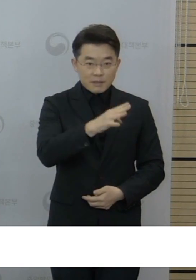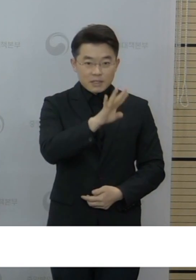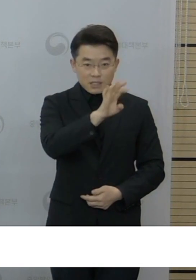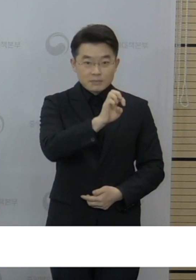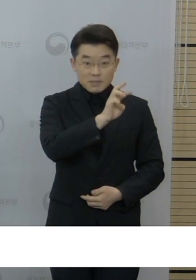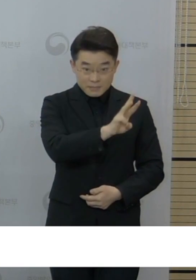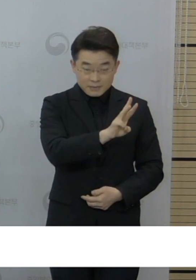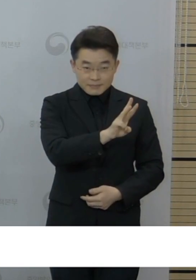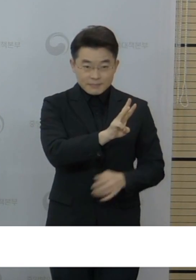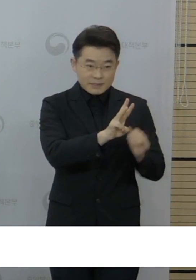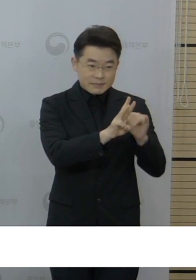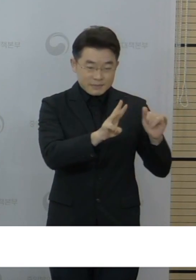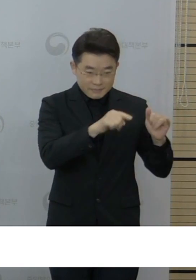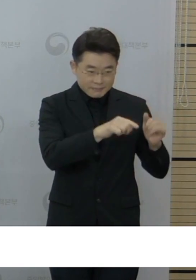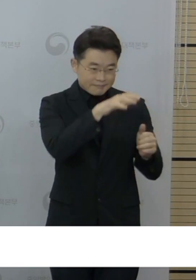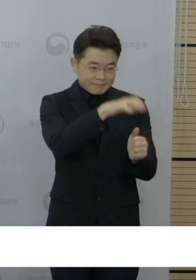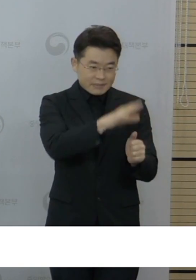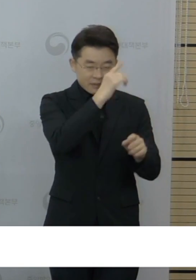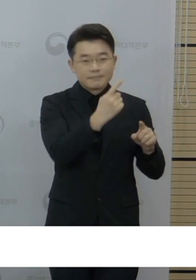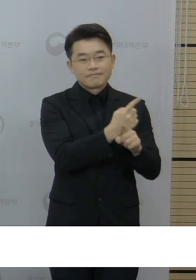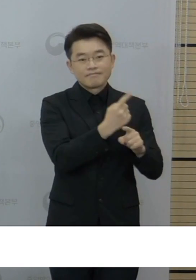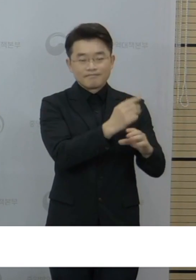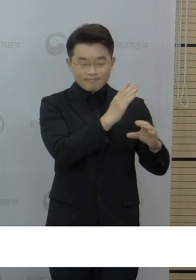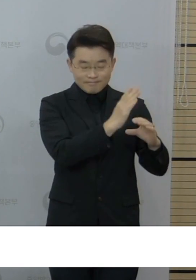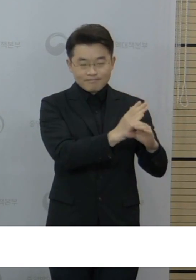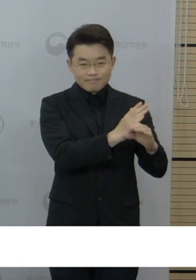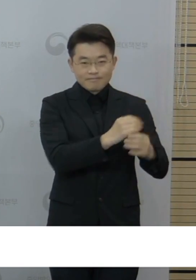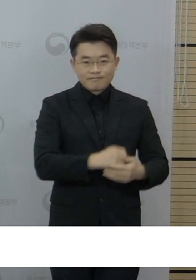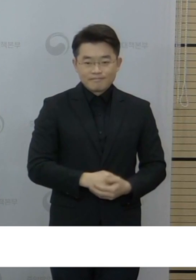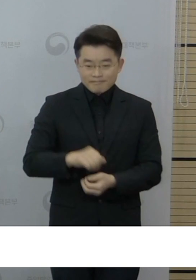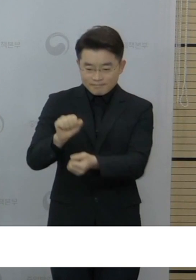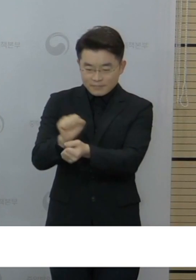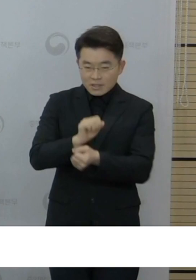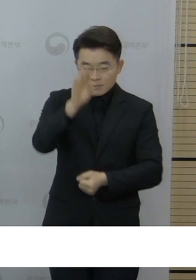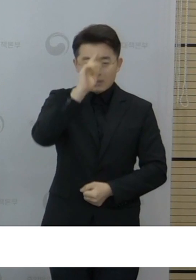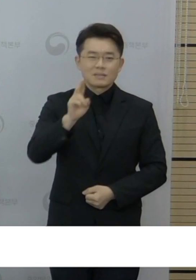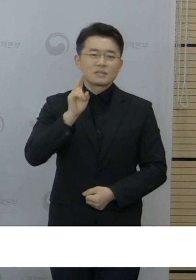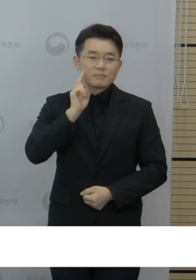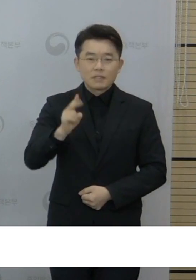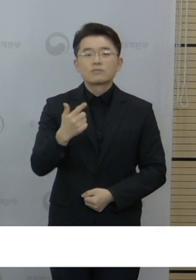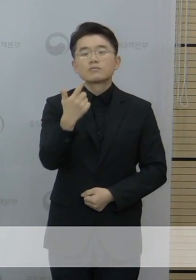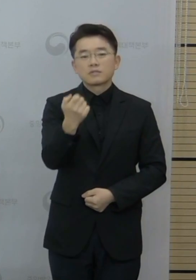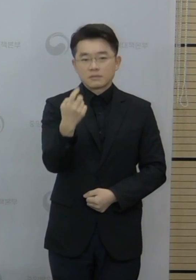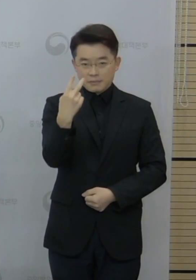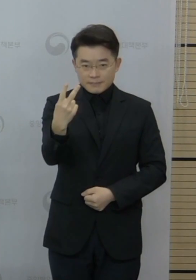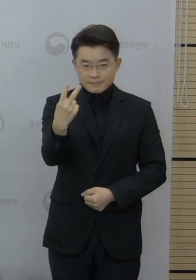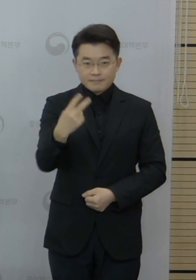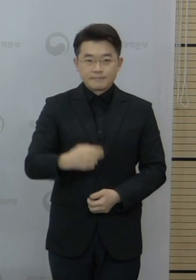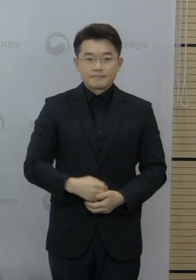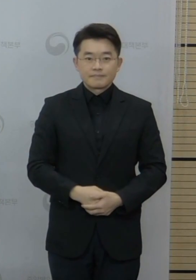1,443명이 격리 치료 중이시고 위중증 환자는 62명입니다.